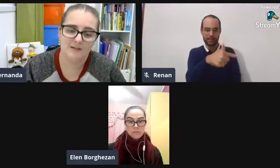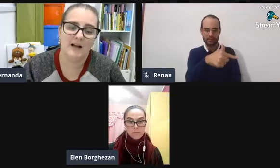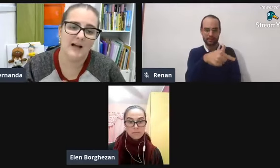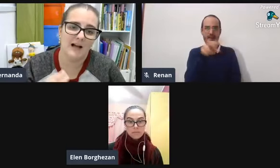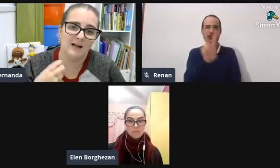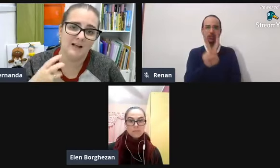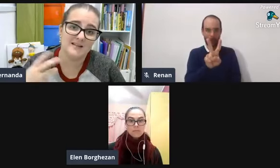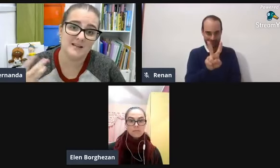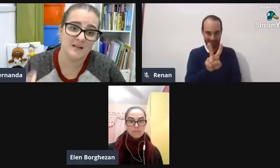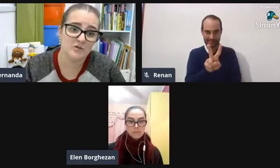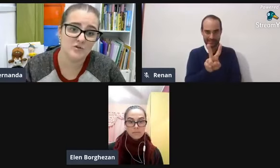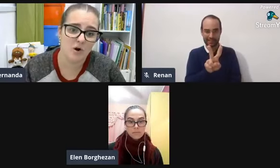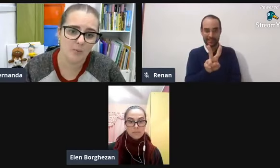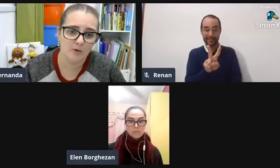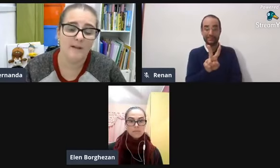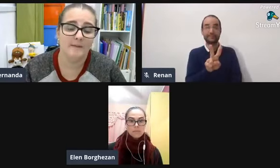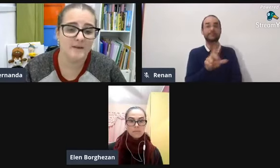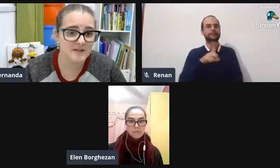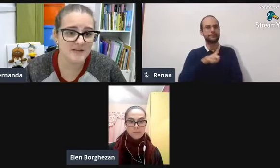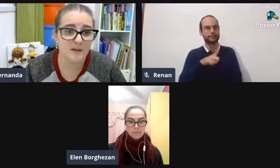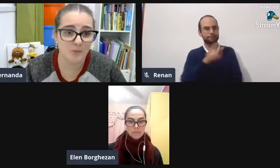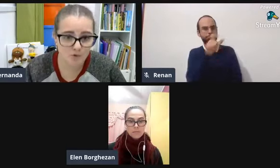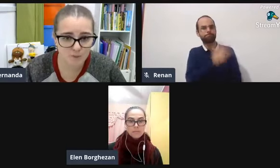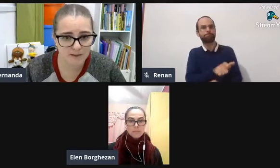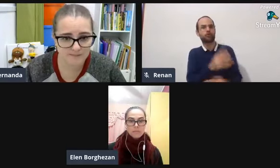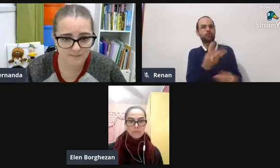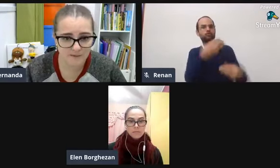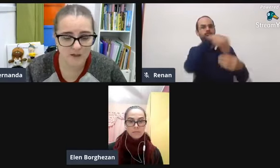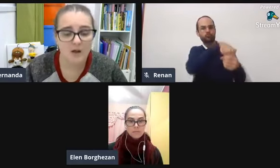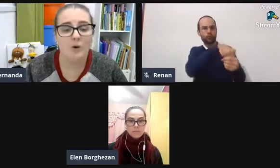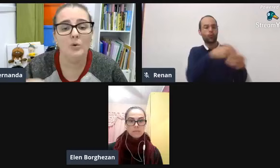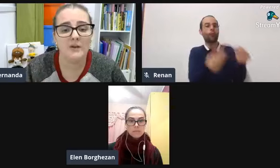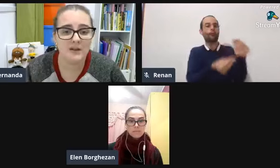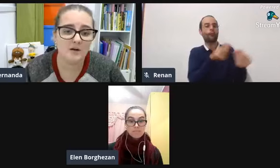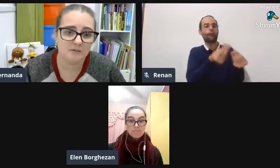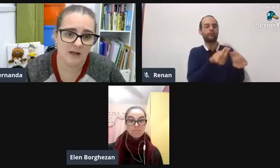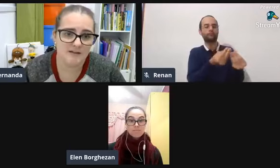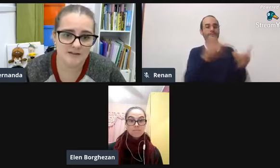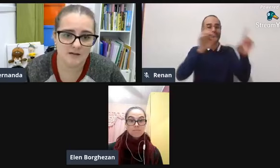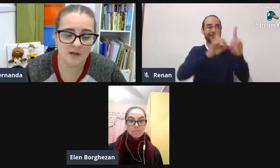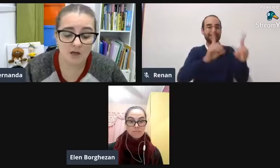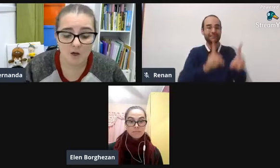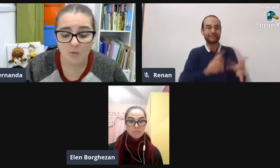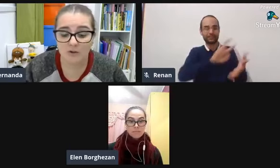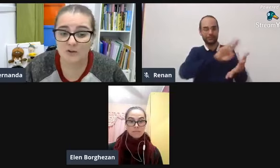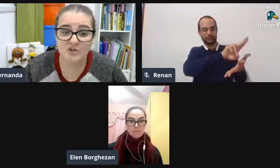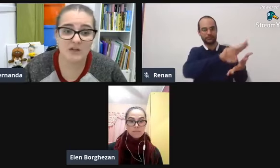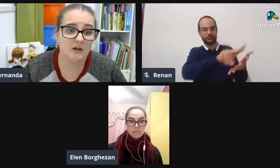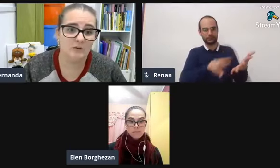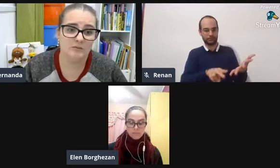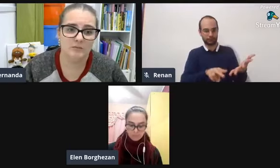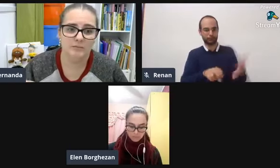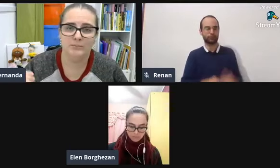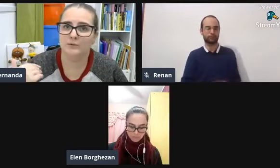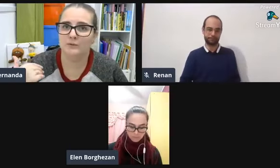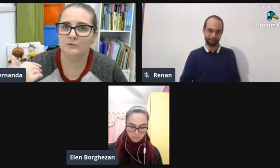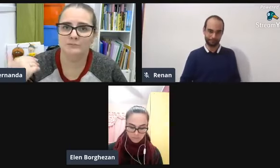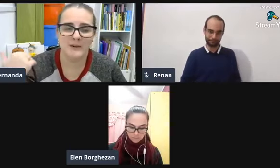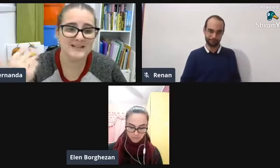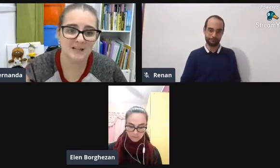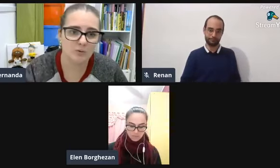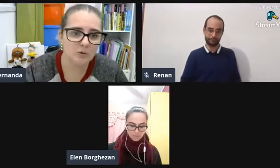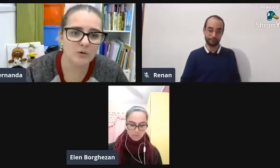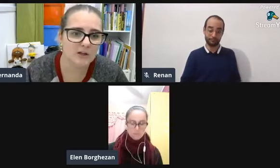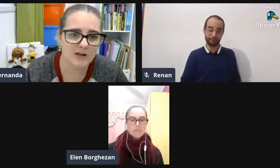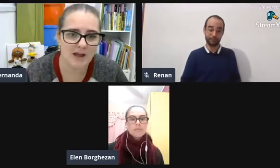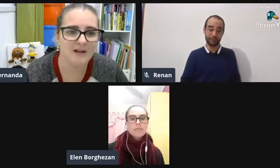surdo-cegueira inseridos como deficiência múltipla. O que acontece? Quando eu chego para